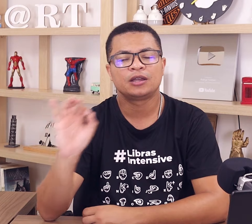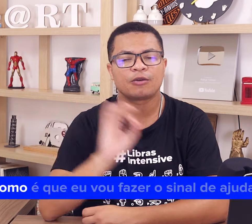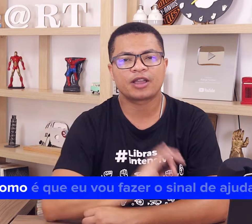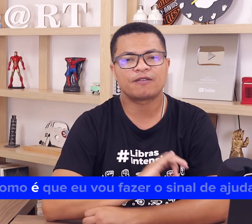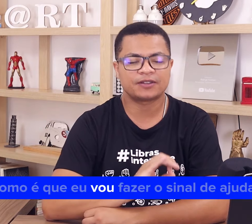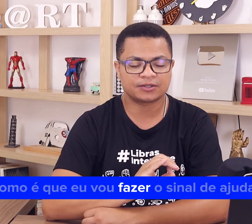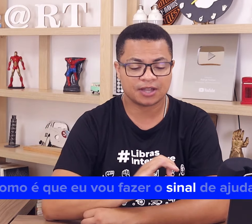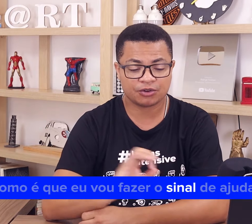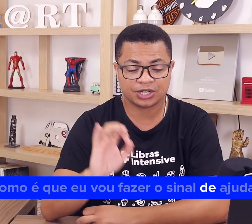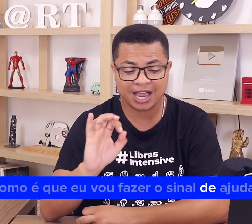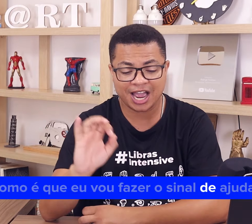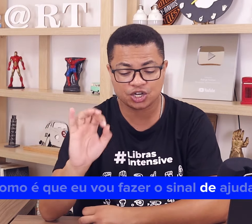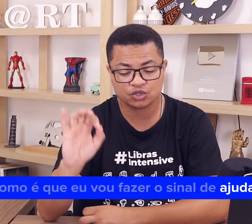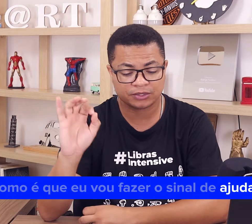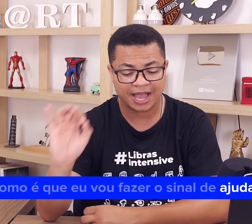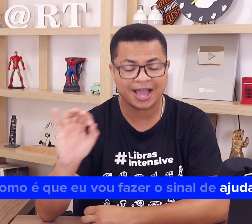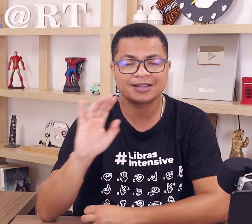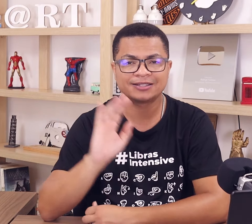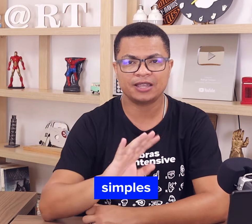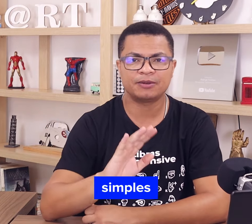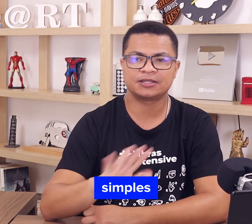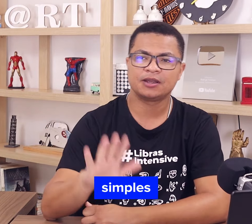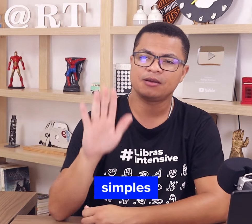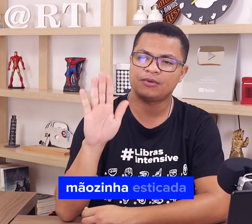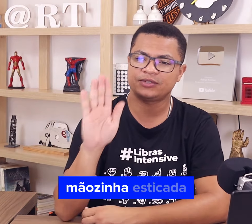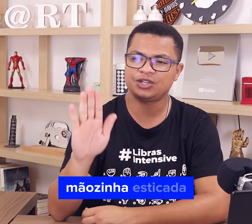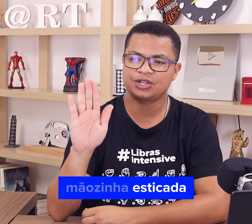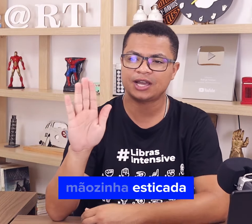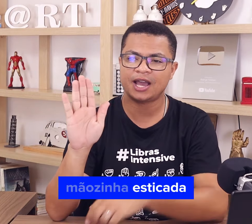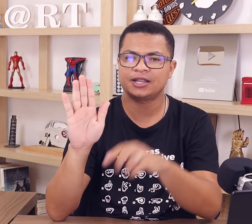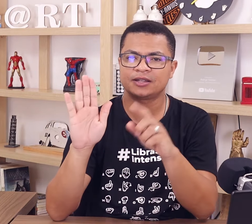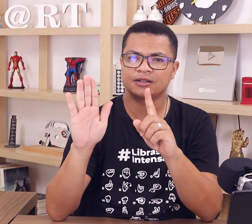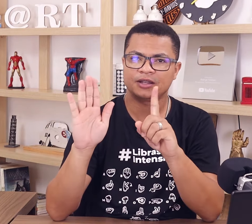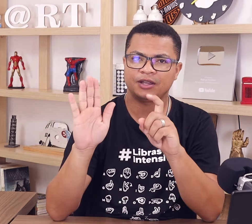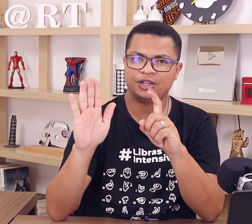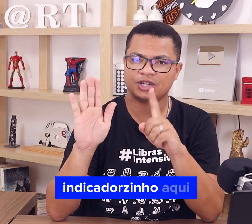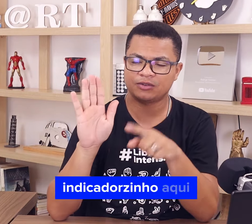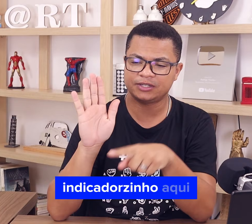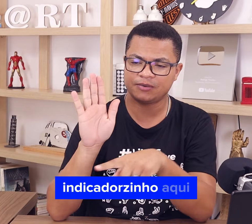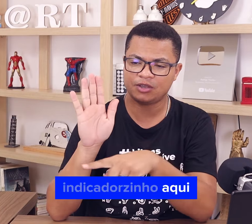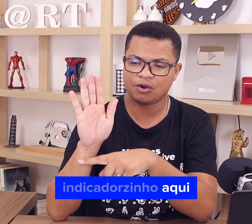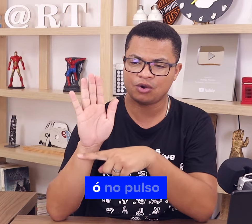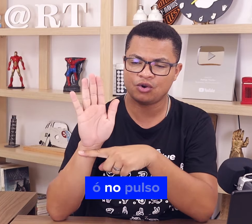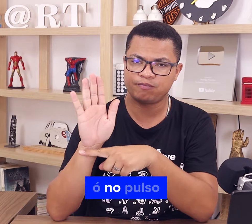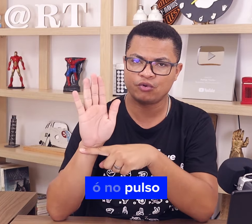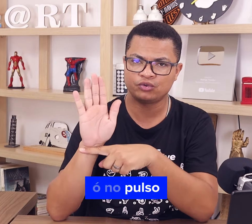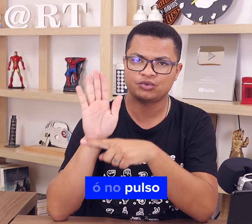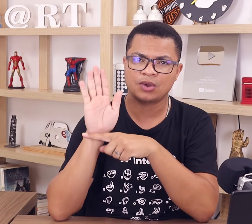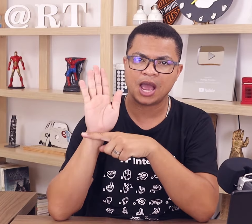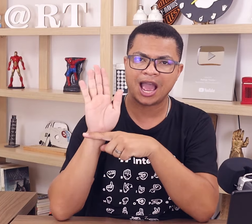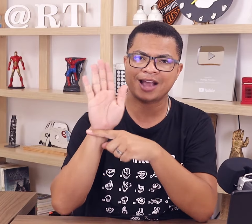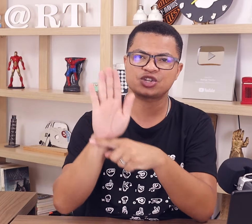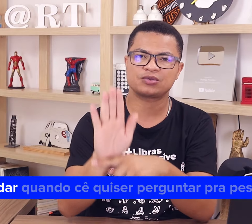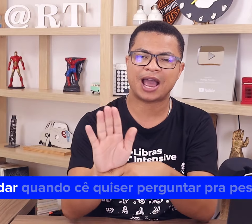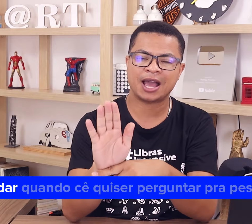Como é que eu vou fazer o sinal de ajudar? Simples. Mãozinha esticada. Indicadorzinho aqui, ó. No pulso. Ajudar.